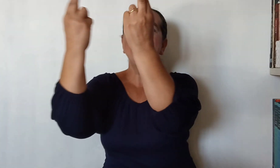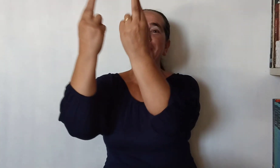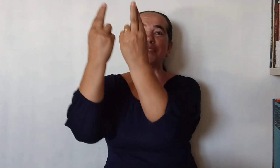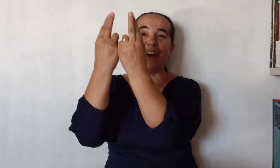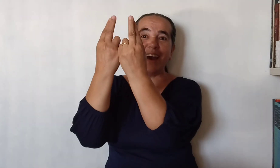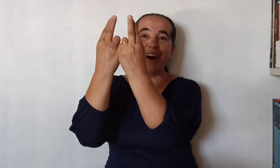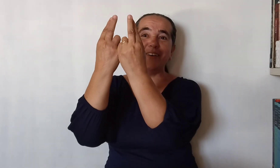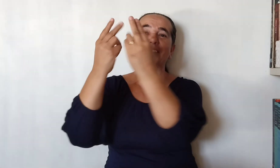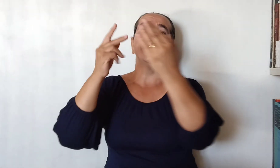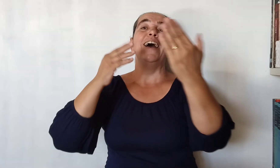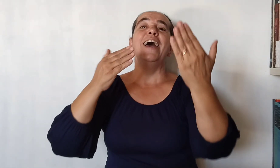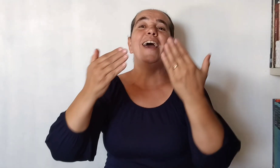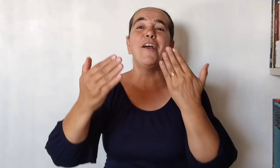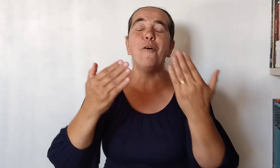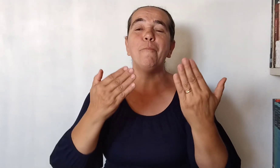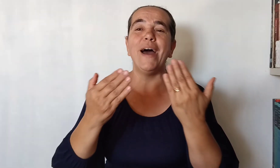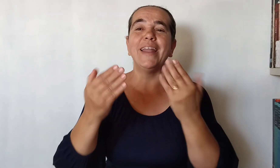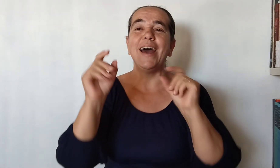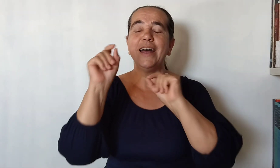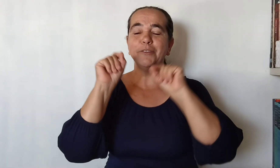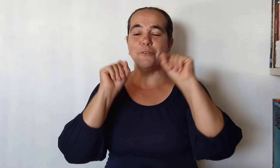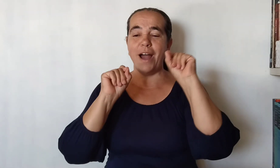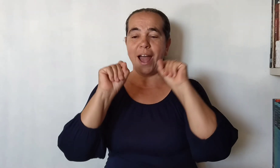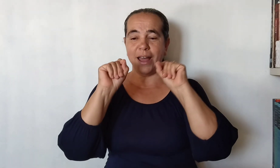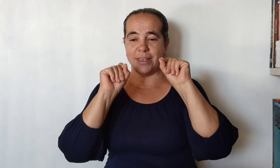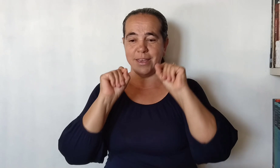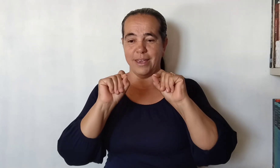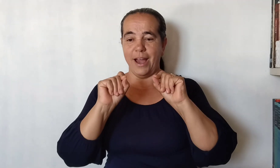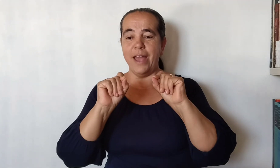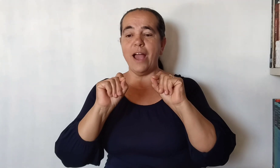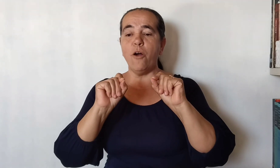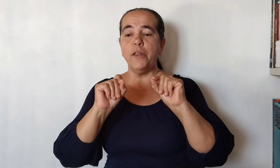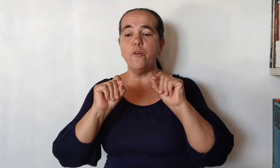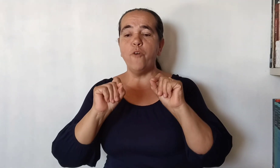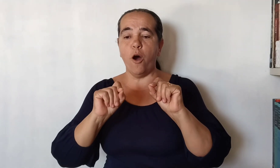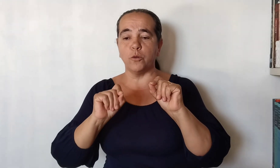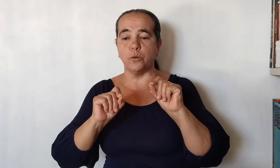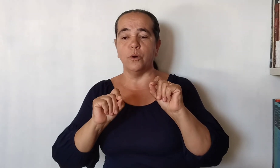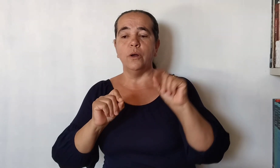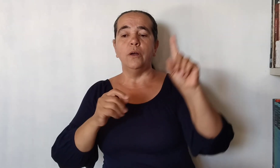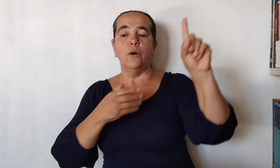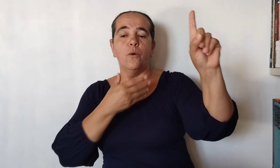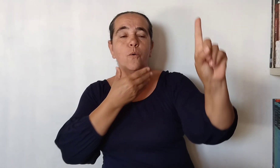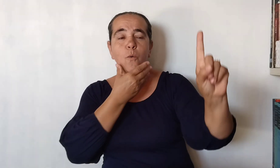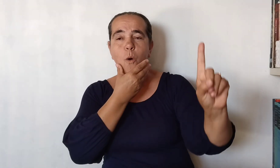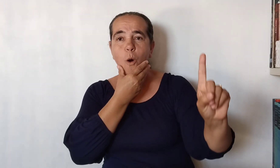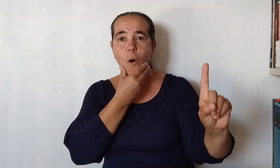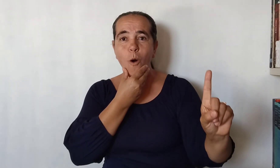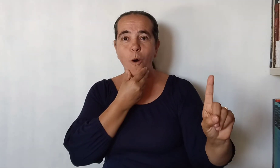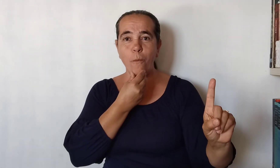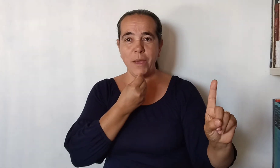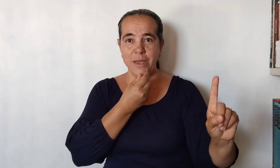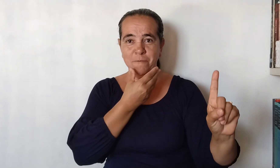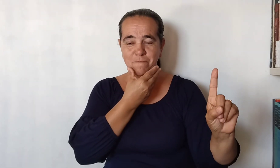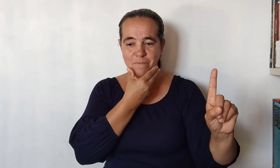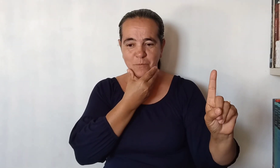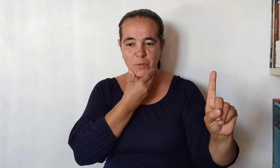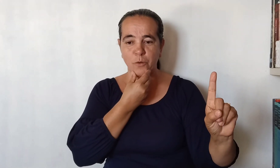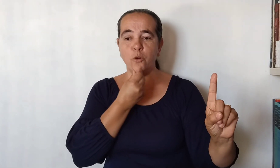dos céus é comparado a quê? Aí agora eu volto. Um homem, trouxe